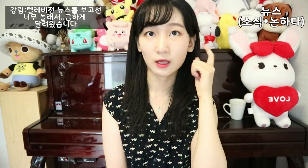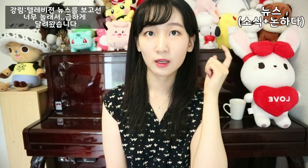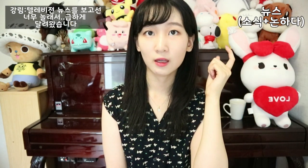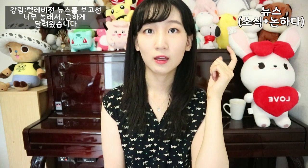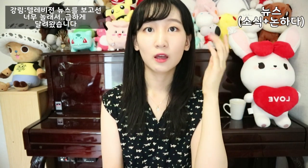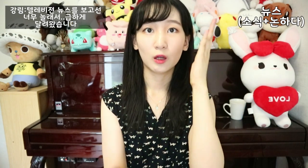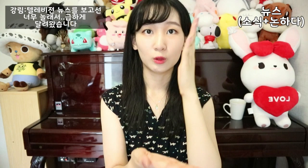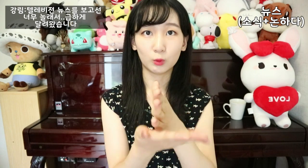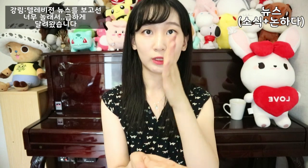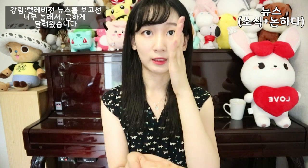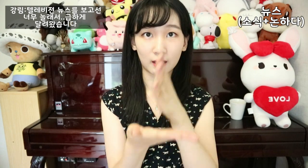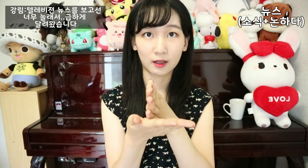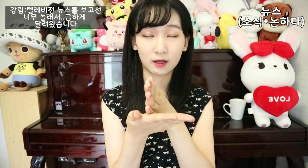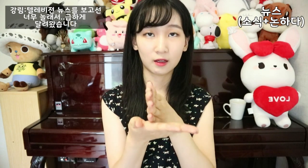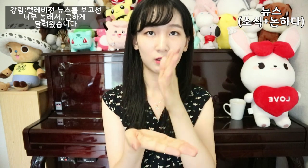소식에 논하다.